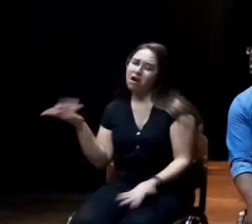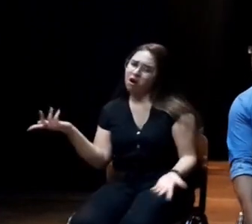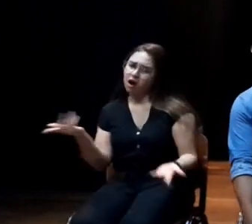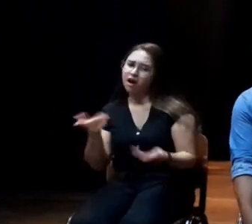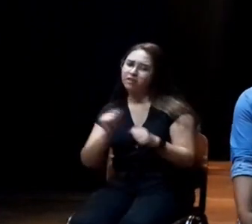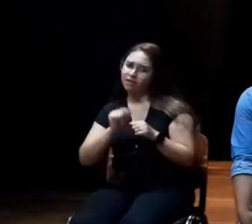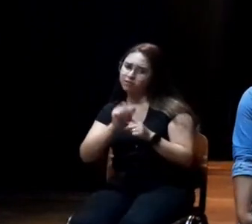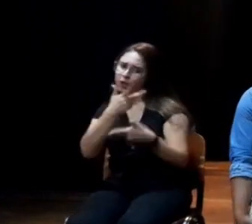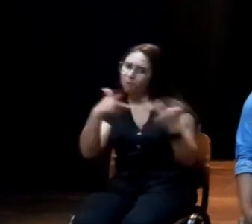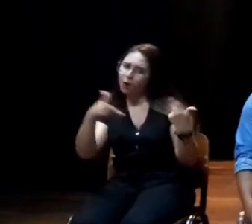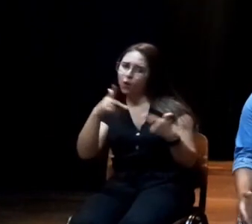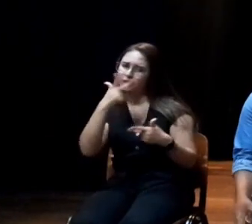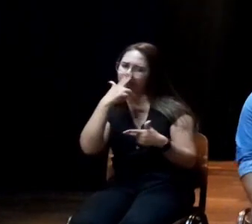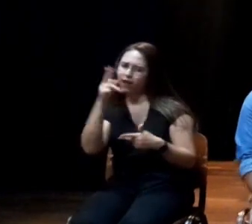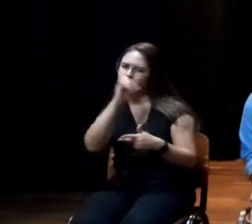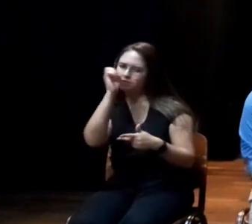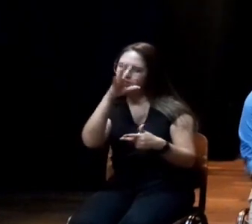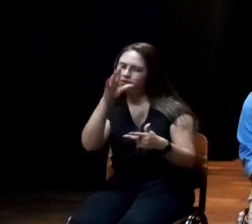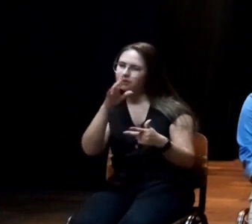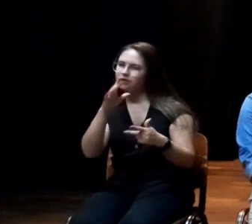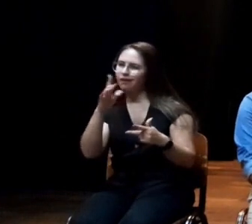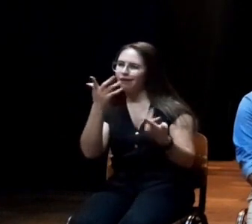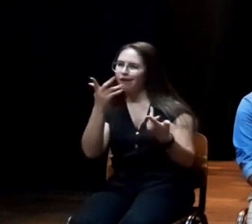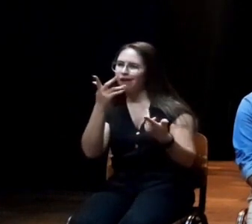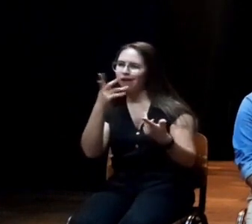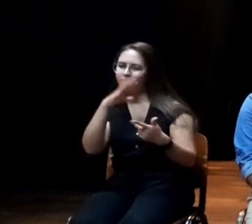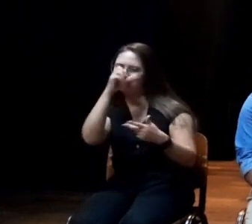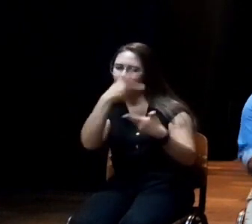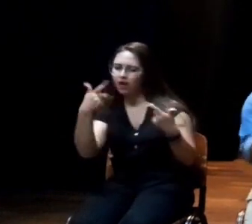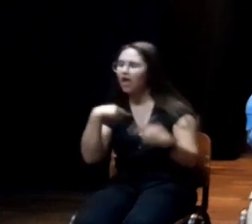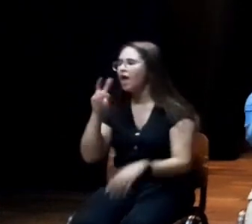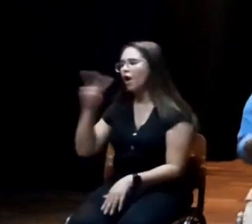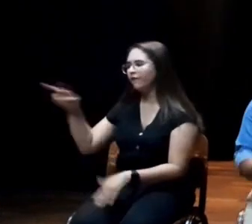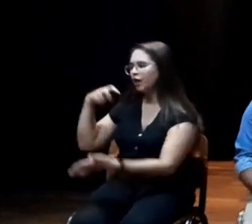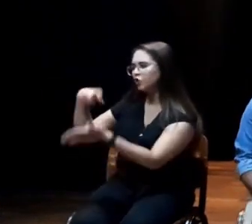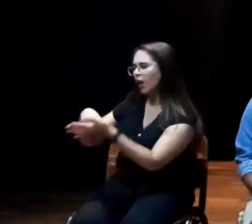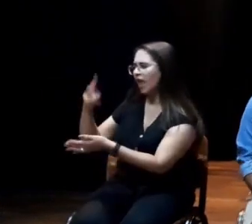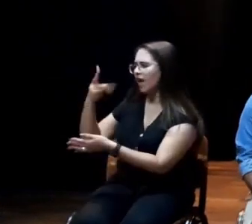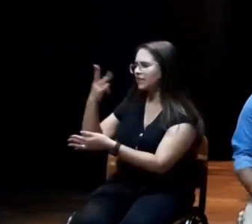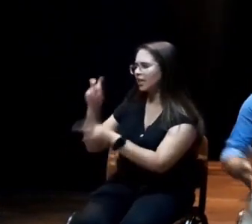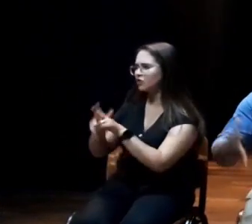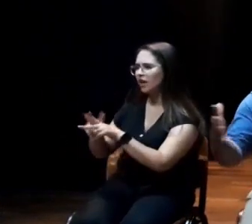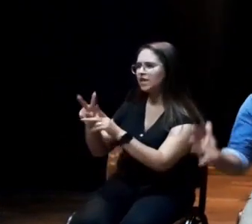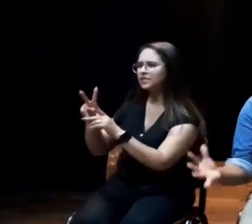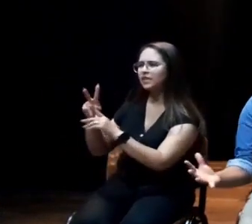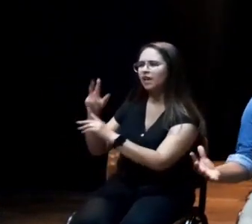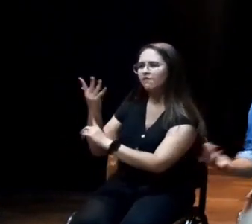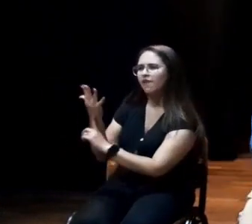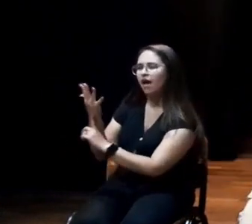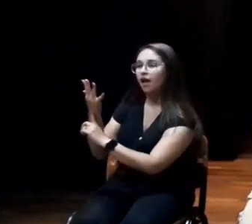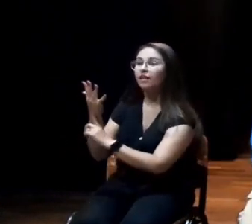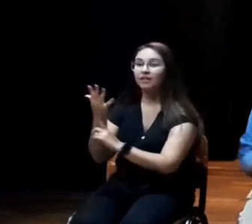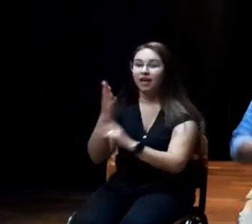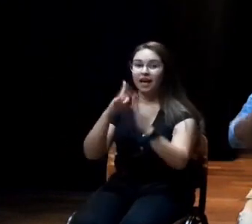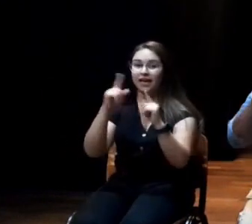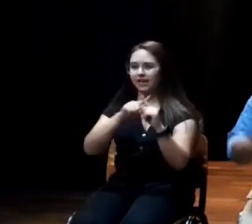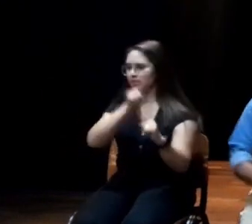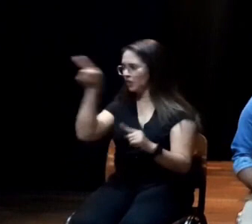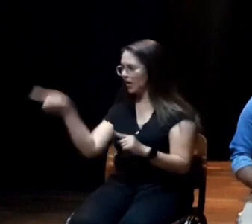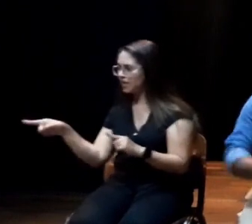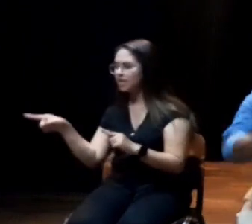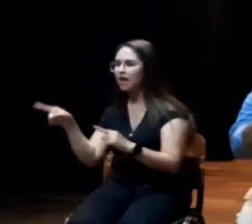de feitiçaria ali, ó. Feitiçaria, né? Eu vi ele se ajoelhar 3 vezes, acendendo a vela. E, quer dizer, a igreja ia para casa do